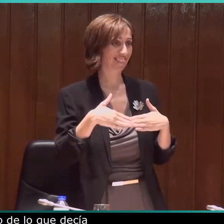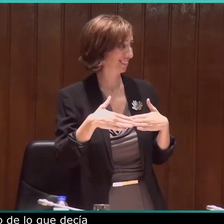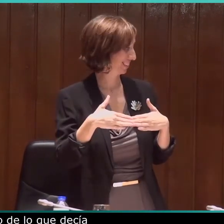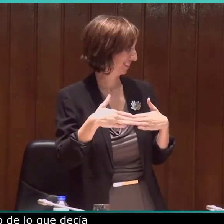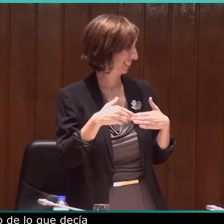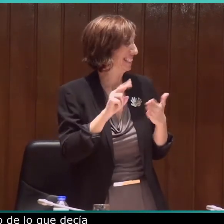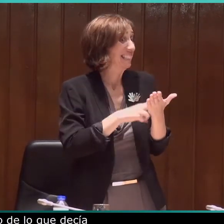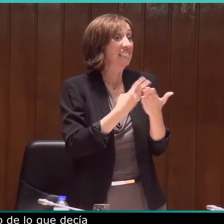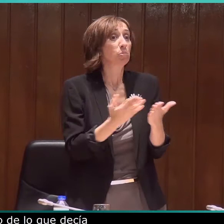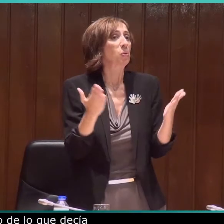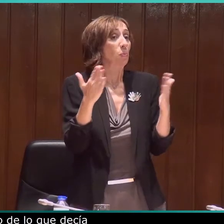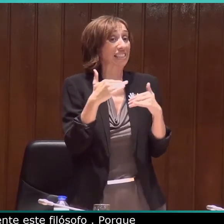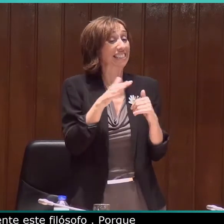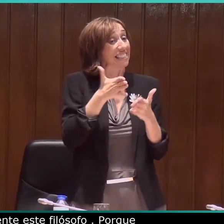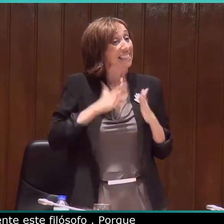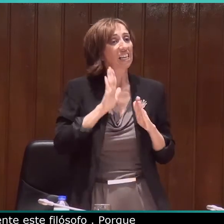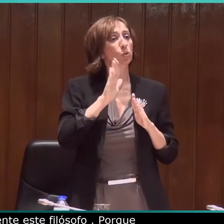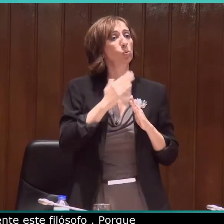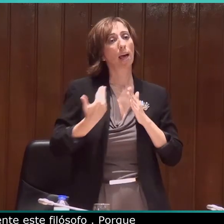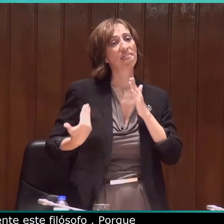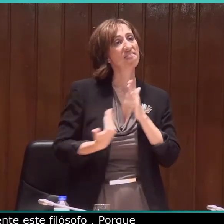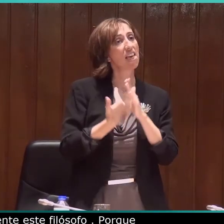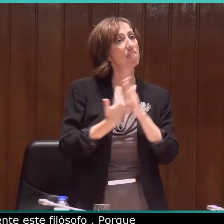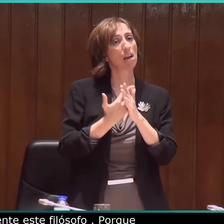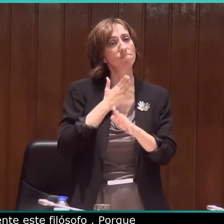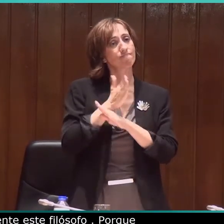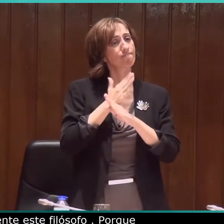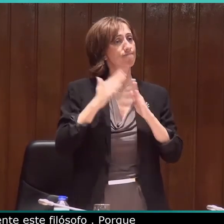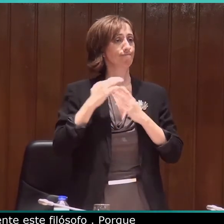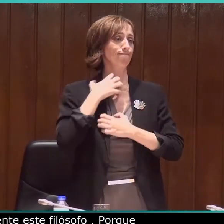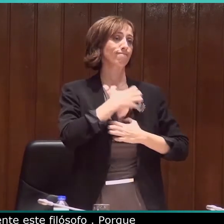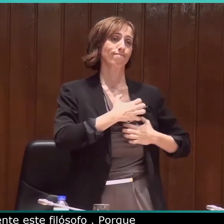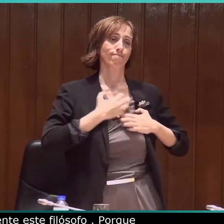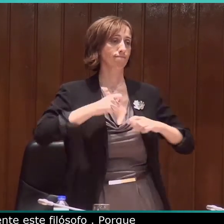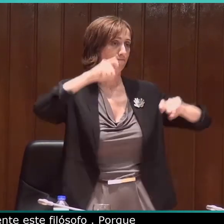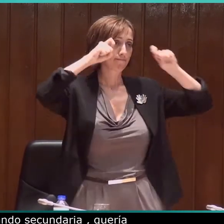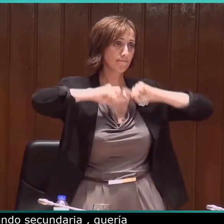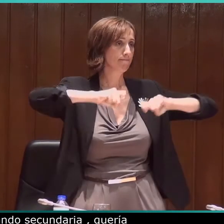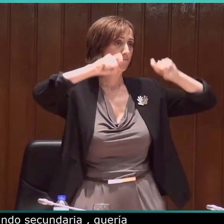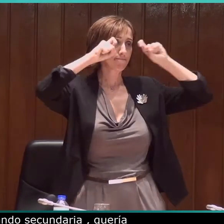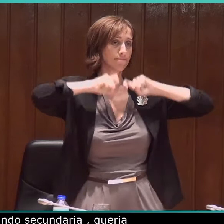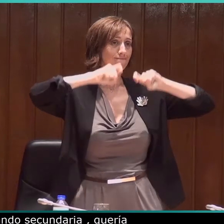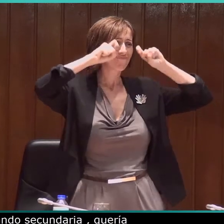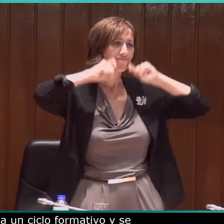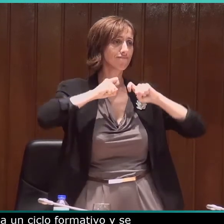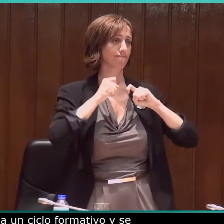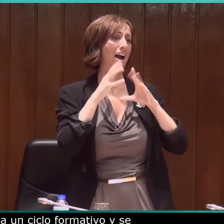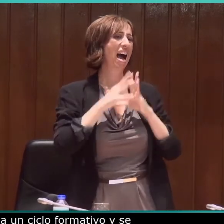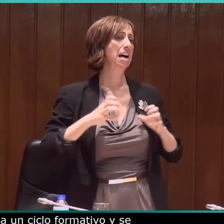no contaba con intérprete de lengua de signos el hecho de no contar con ese intérprete implicaba que su hija día a día iba a clase con un malestar y